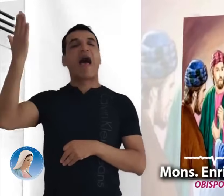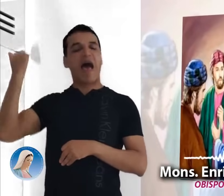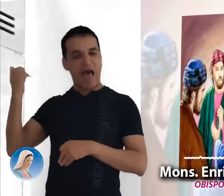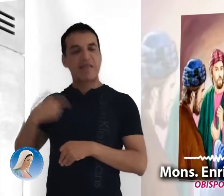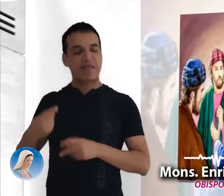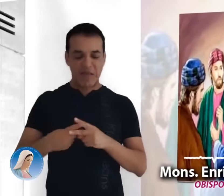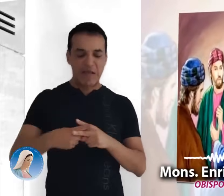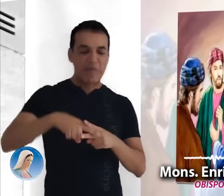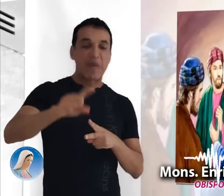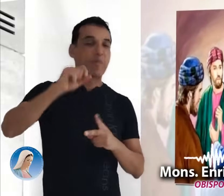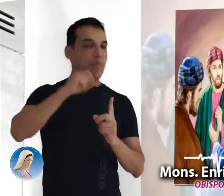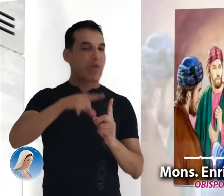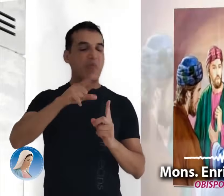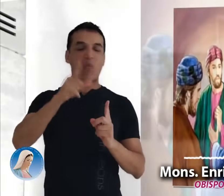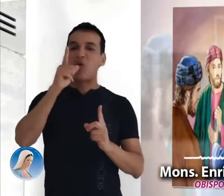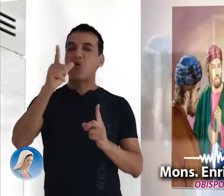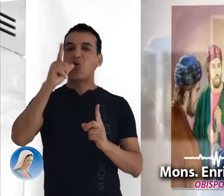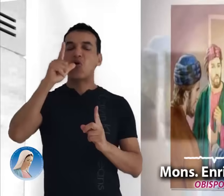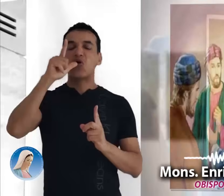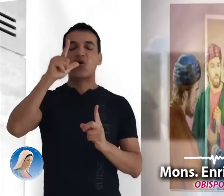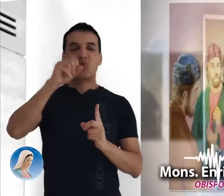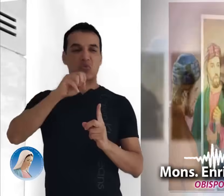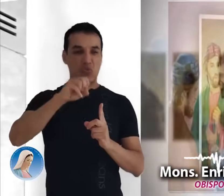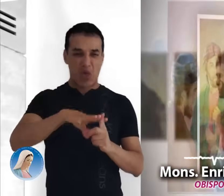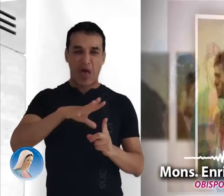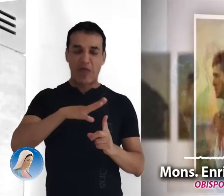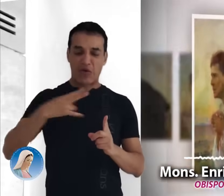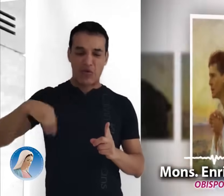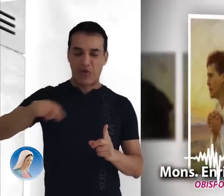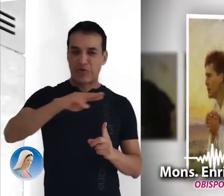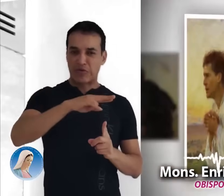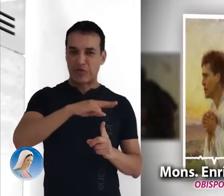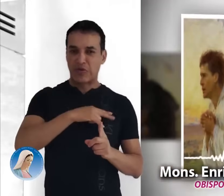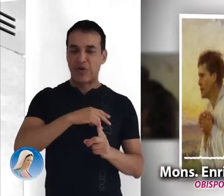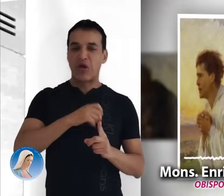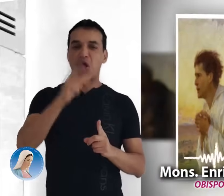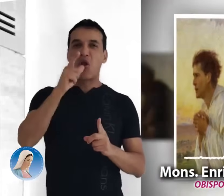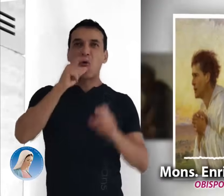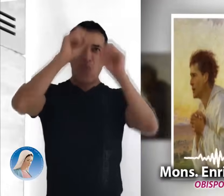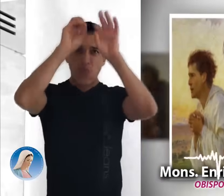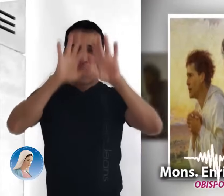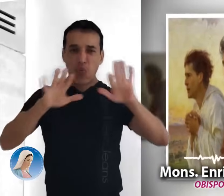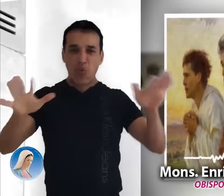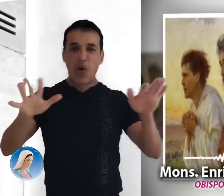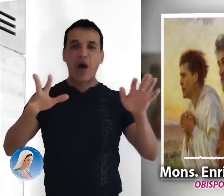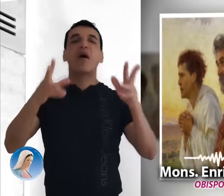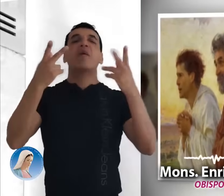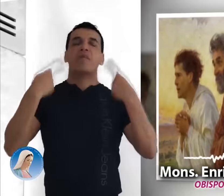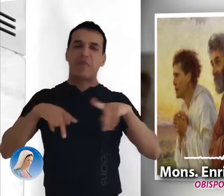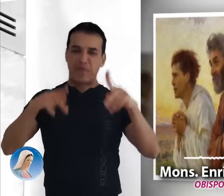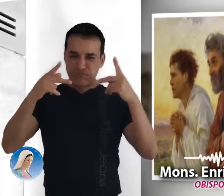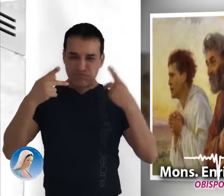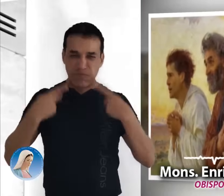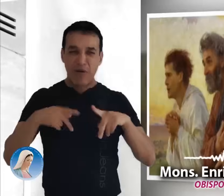el principio, el que era la luz, ha puesto su tienda en medio de nosotros. El Verbo se hizo carne y habitó